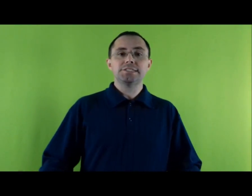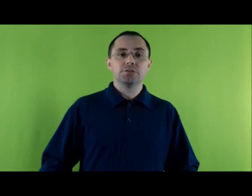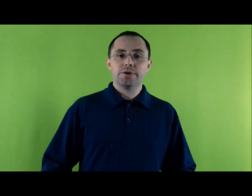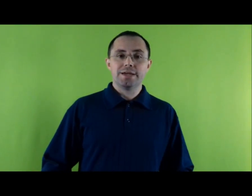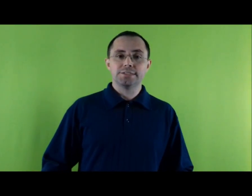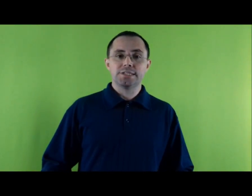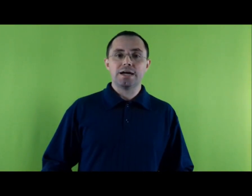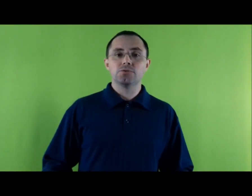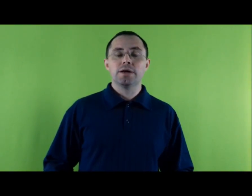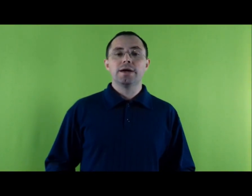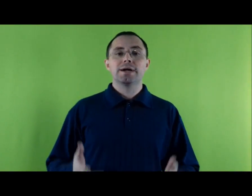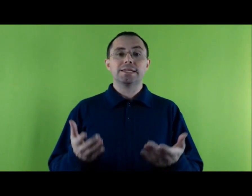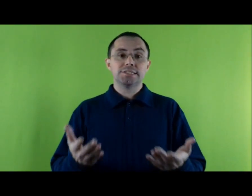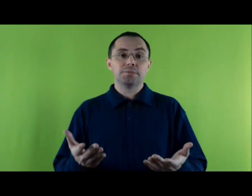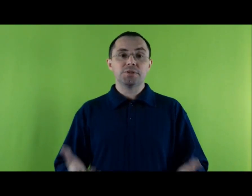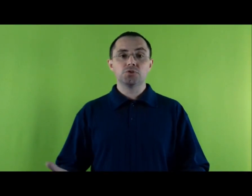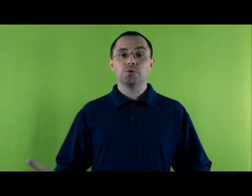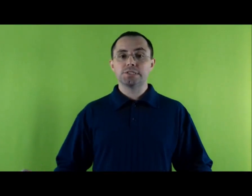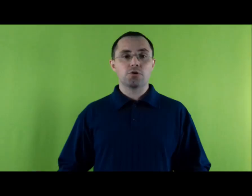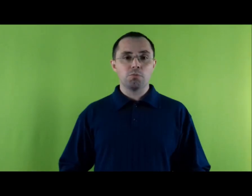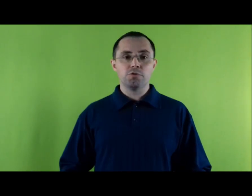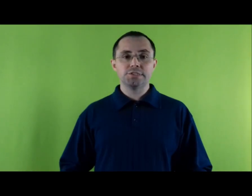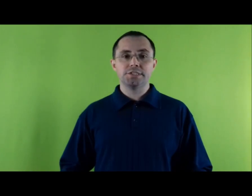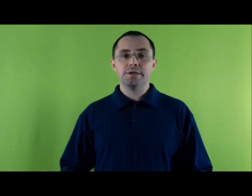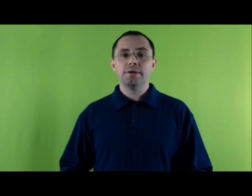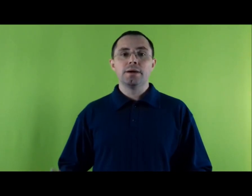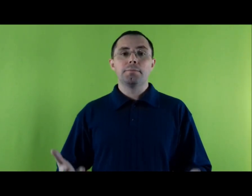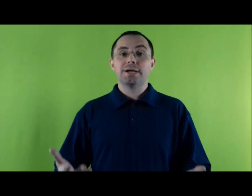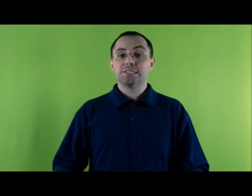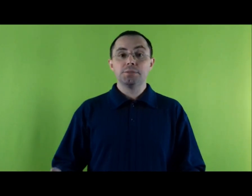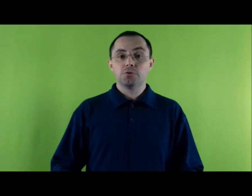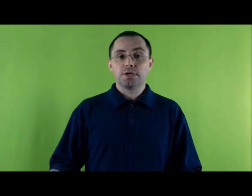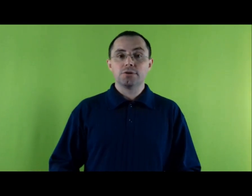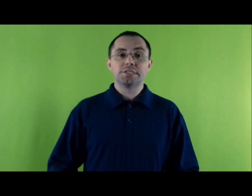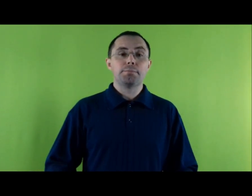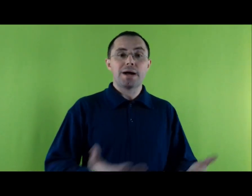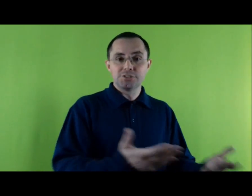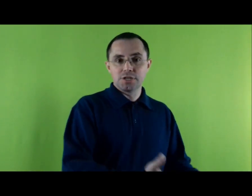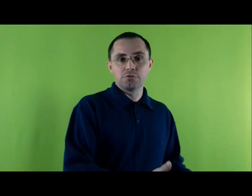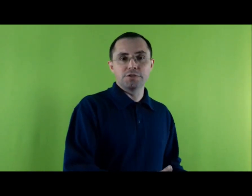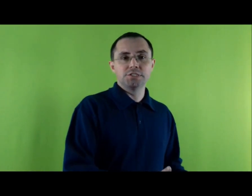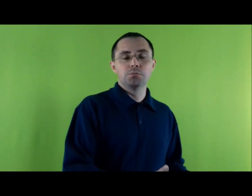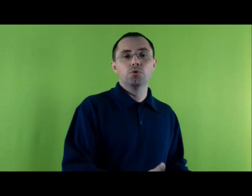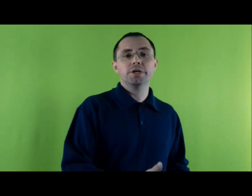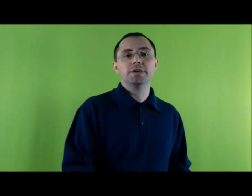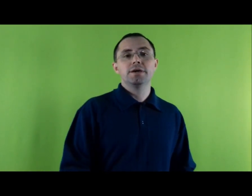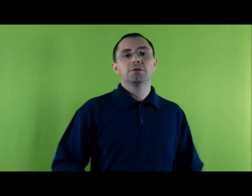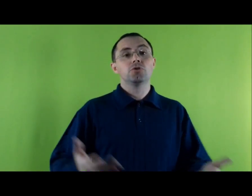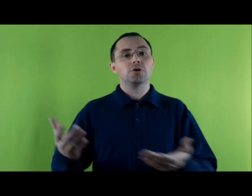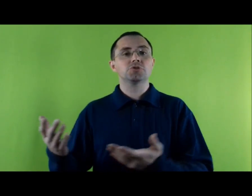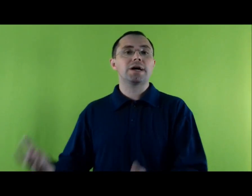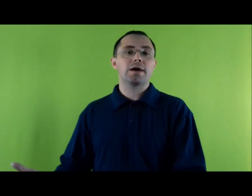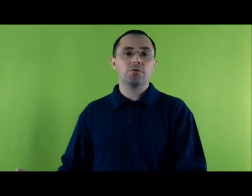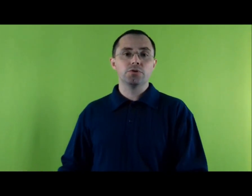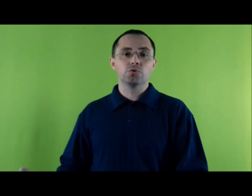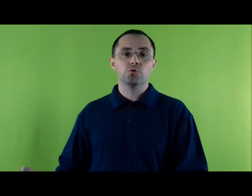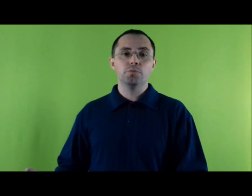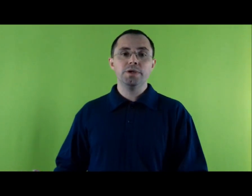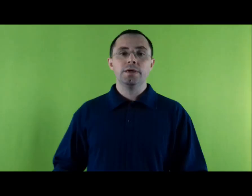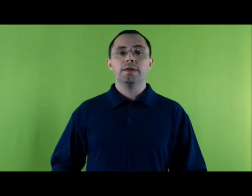sendo realizado graças a pessoas que, como você, participam da nossa página no Facebook, do nosso canal no YouTube e